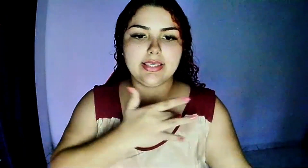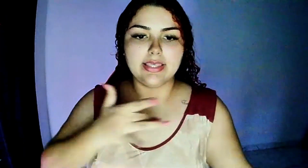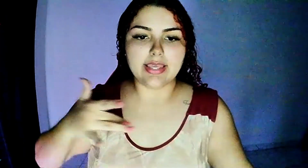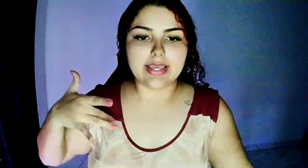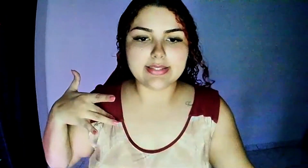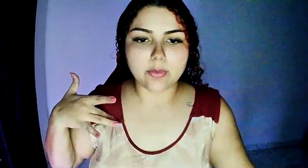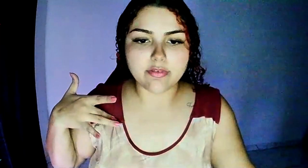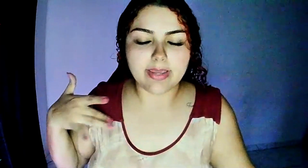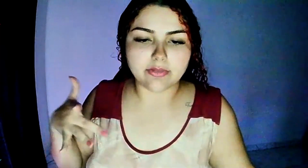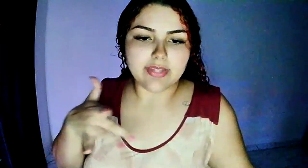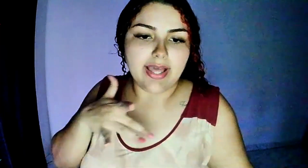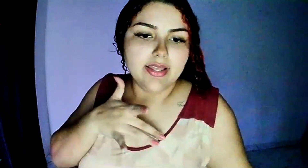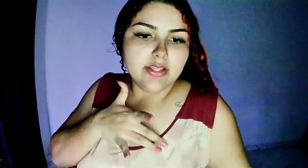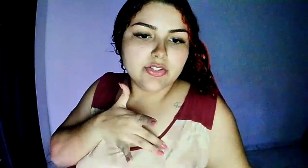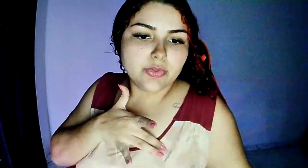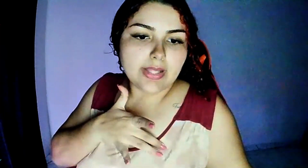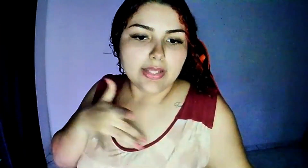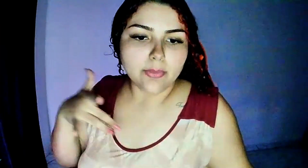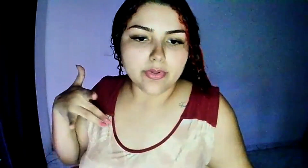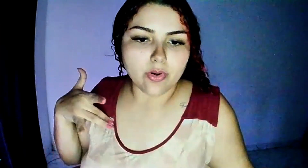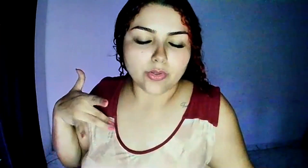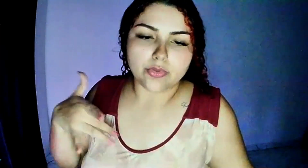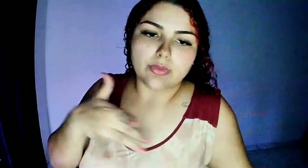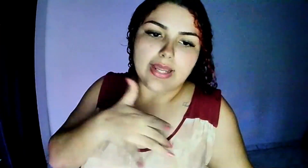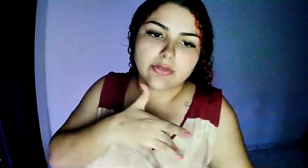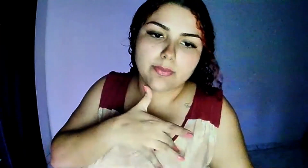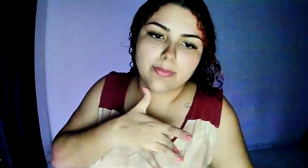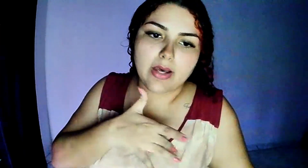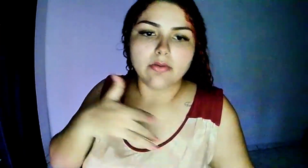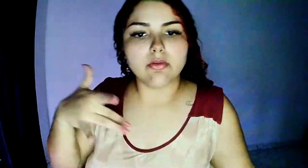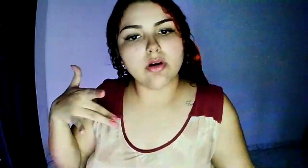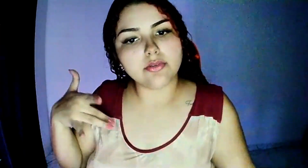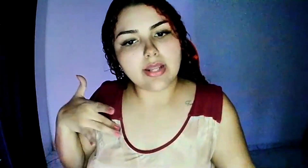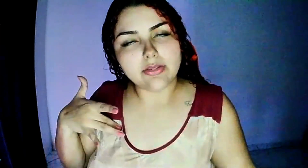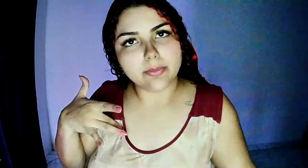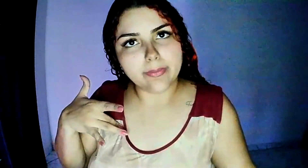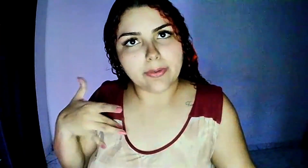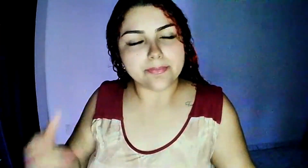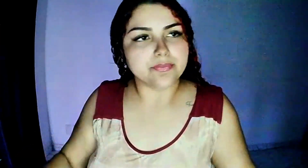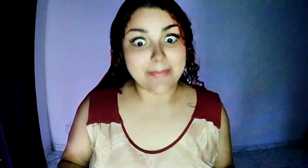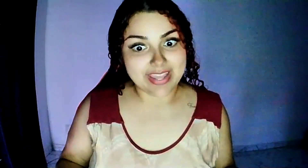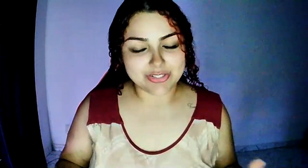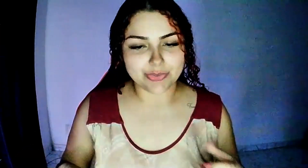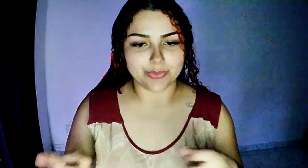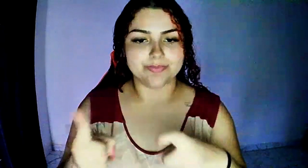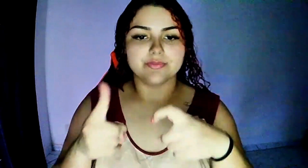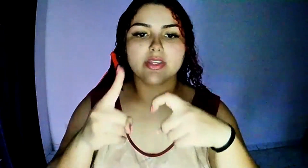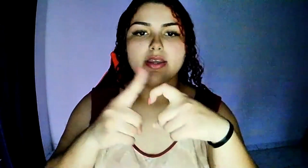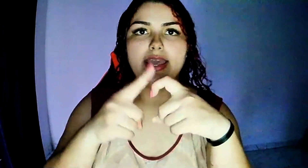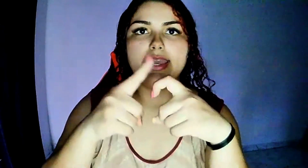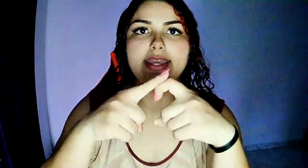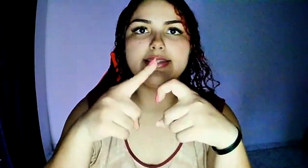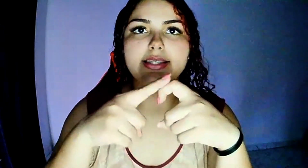aqui, esse é o movimento, tá? De um lado para o outro, um lado do pulmão, o outro lado do pulmão. Médico, é esse